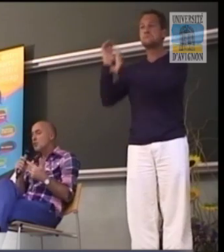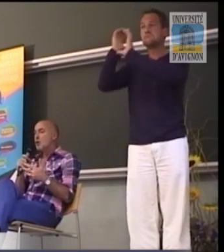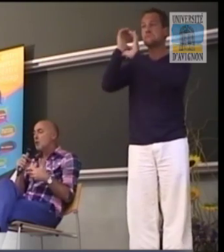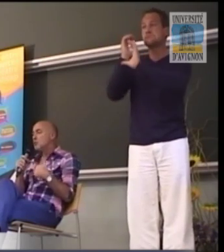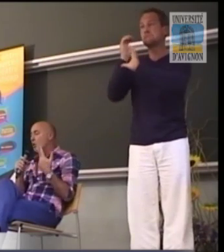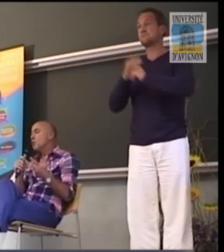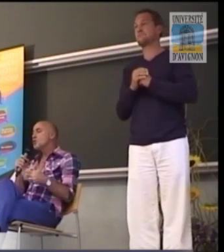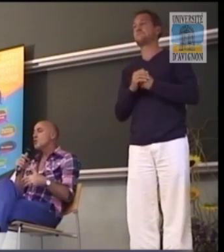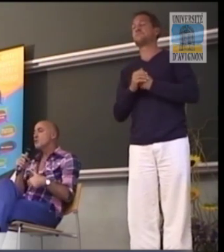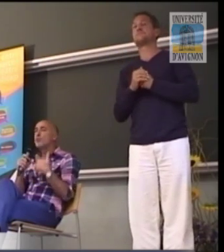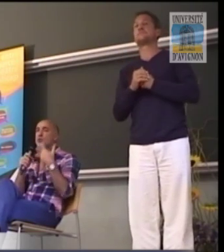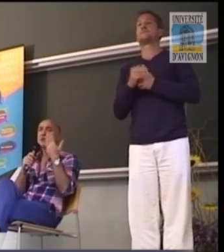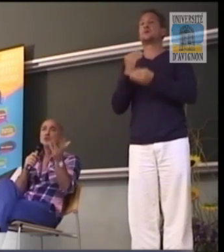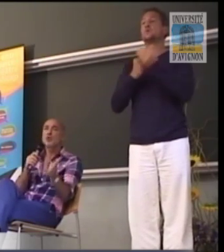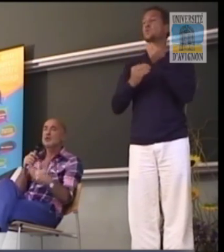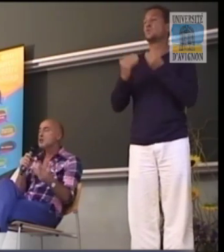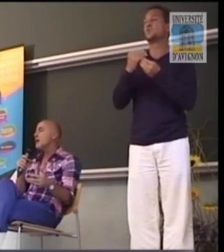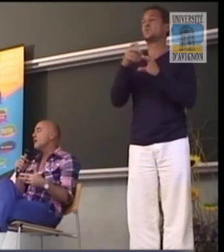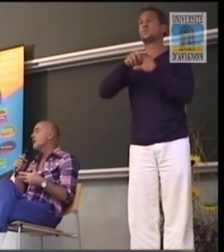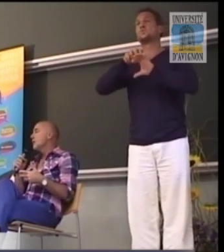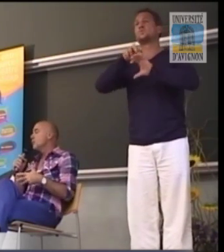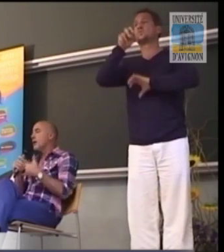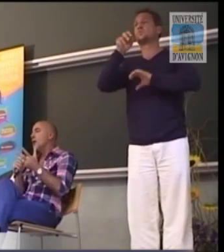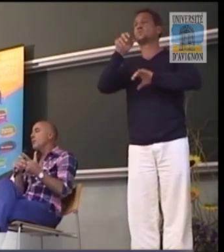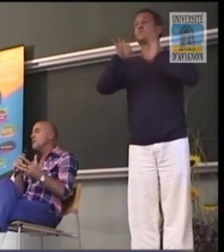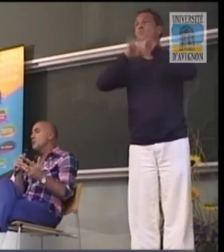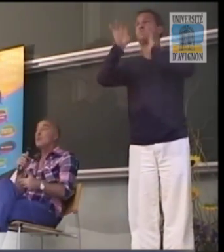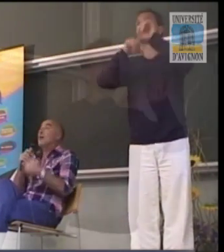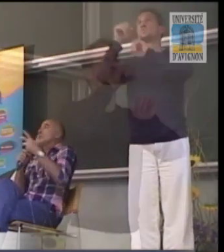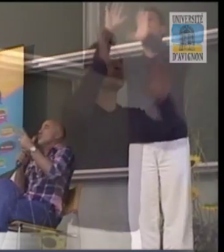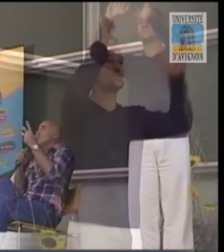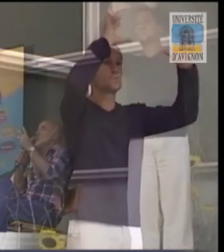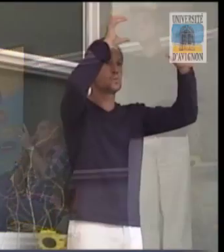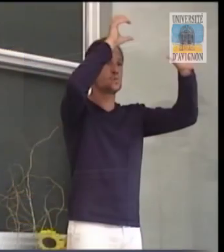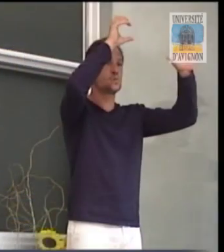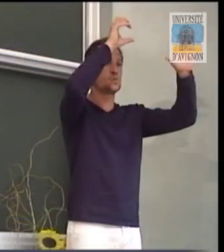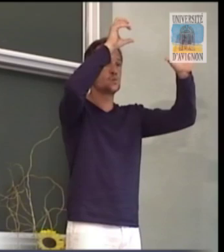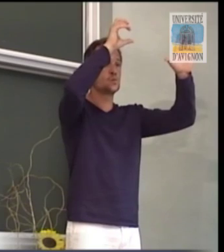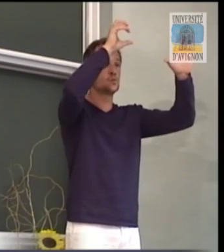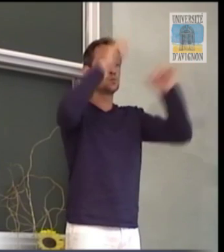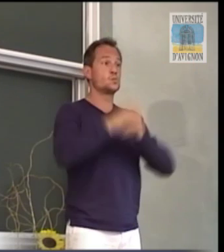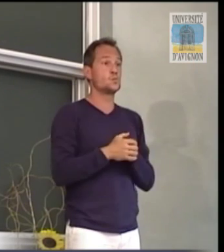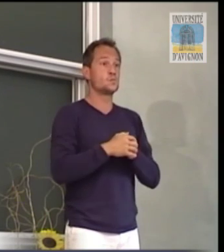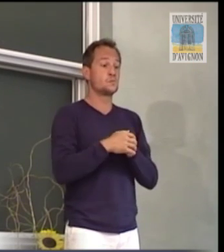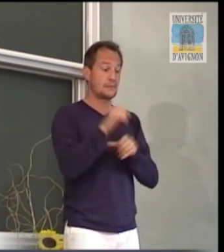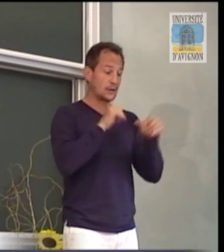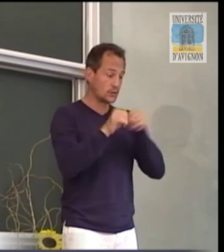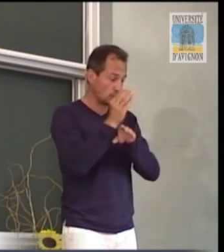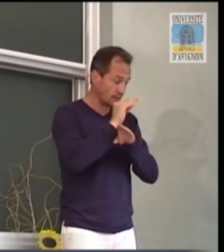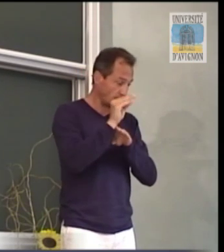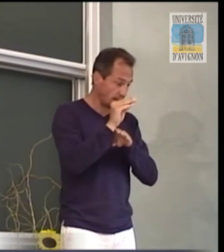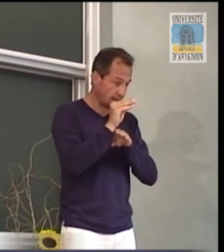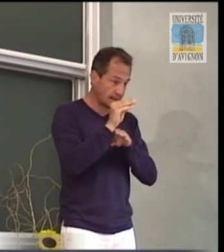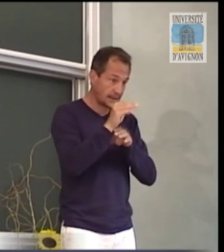parfois, dans l'urgence, vont monter sur une échelle pour régler un projecteur, mais pas toujours avec les bonnes conditions de